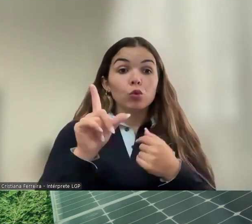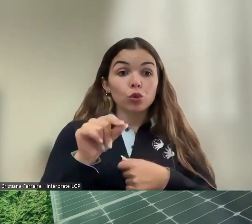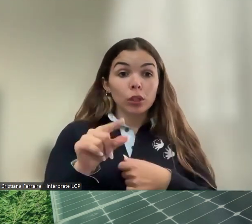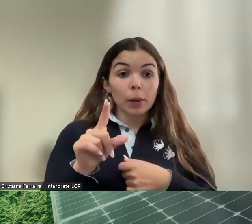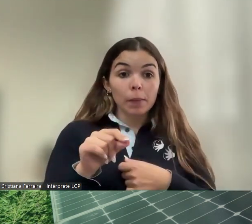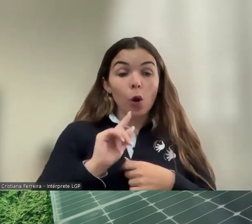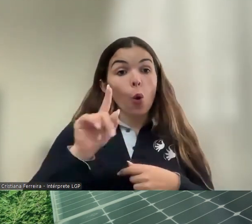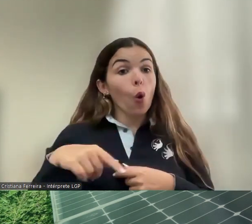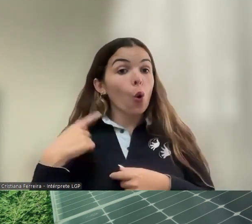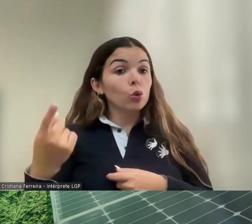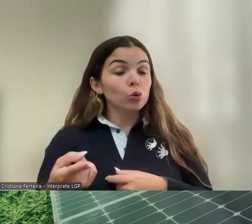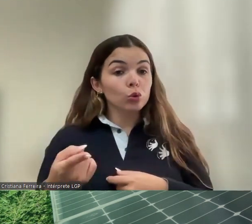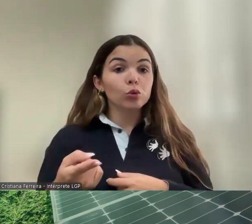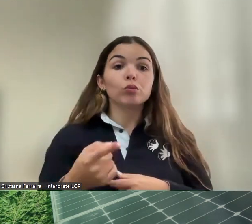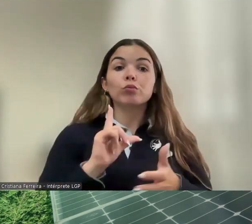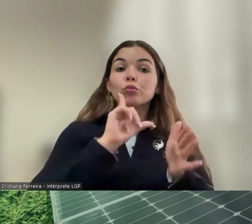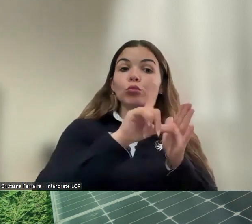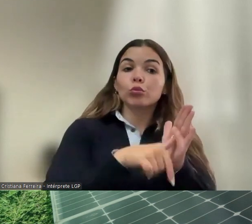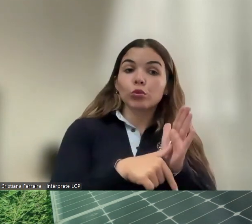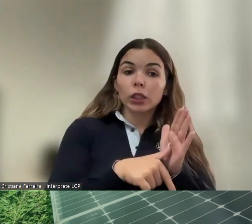também outros projetos